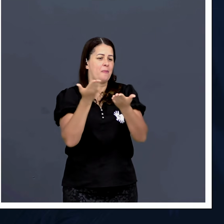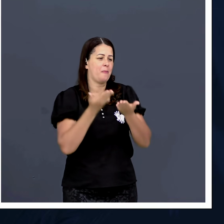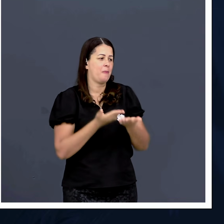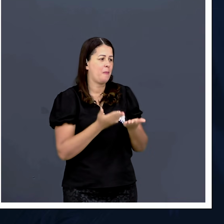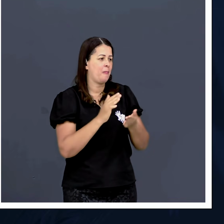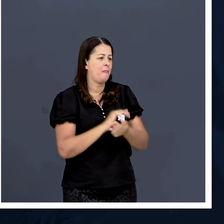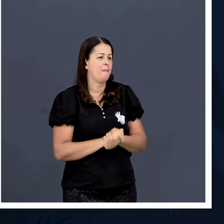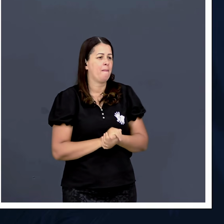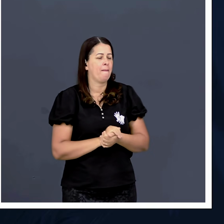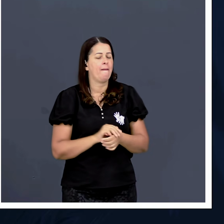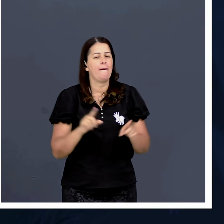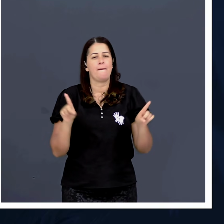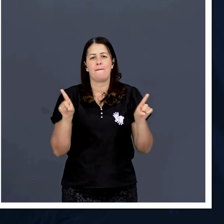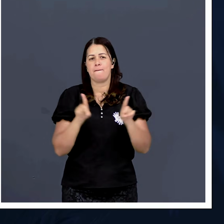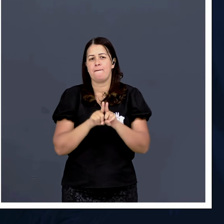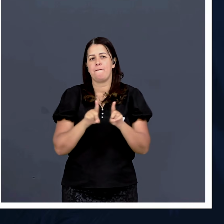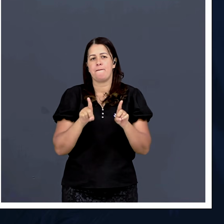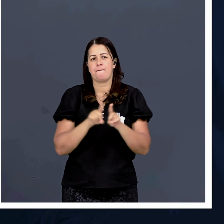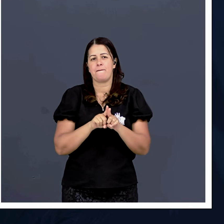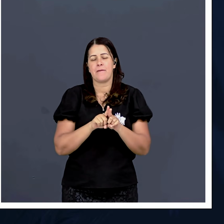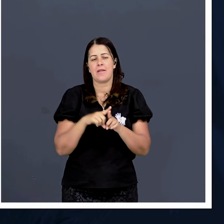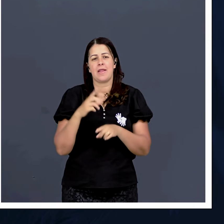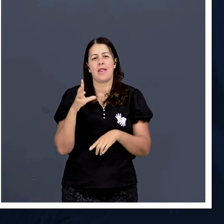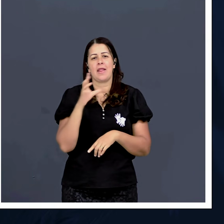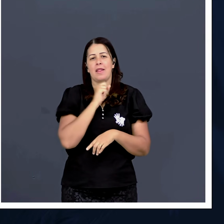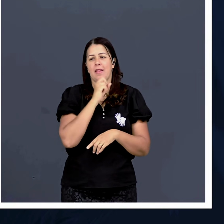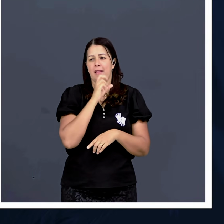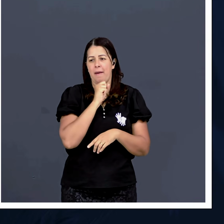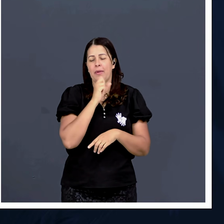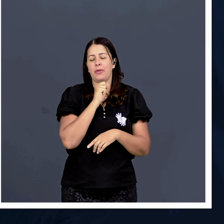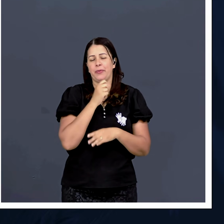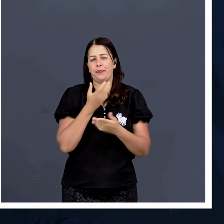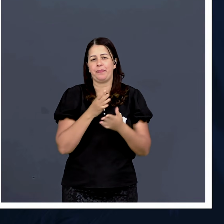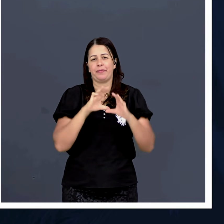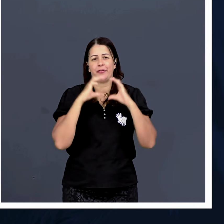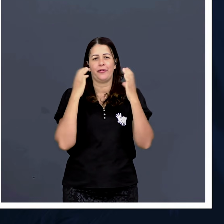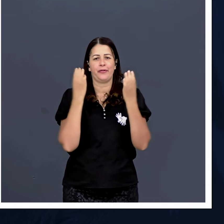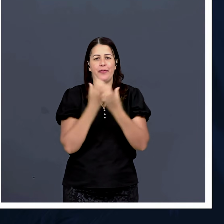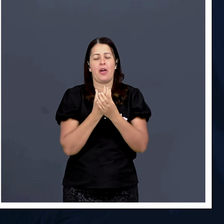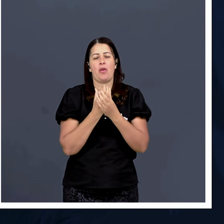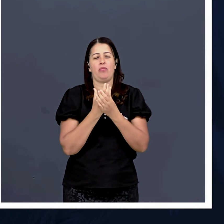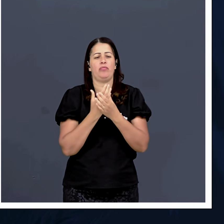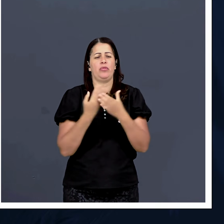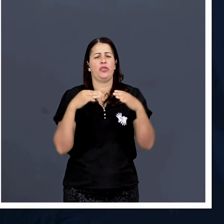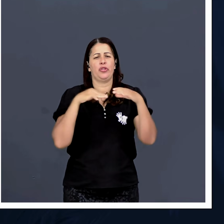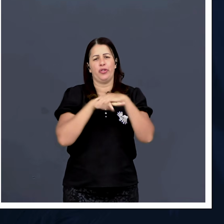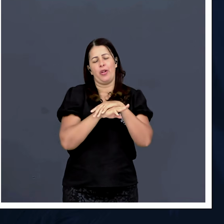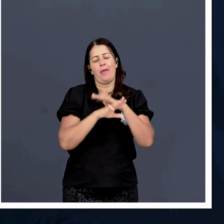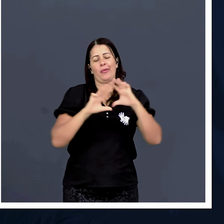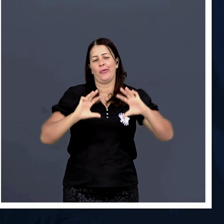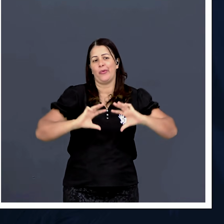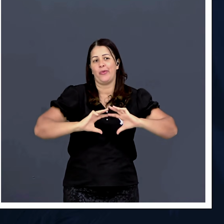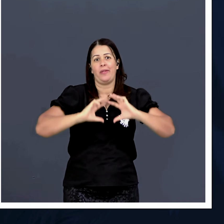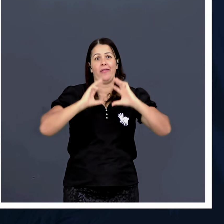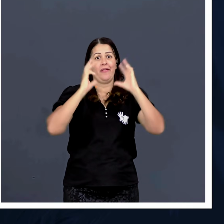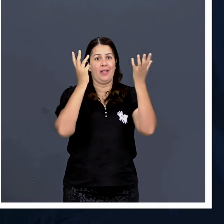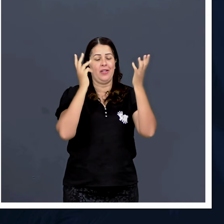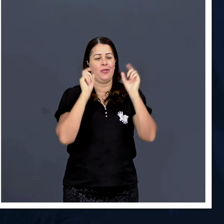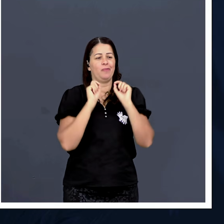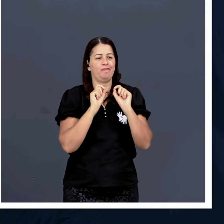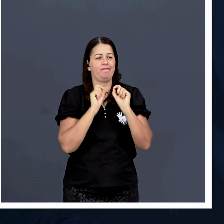bem-vindos. E também no sábado o Farol Estacionamento preparou um super evento,